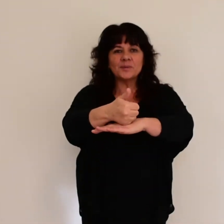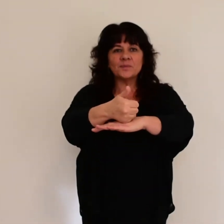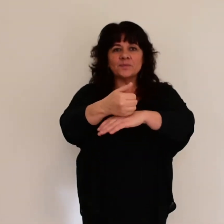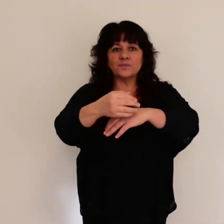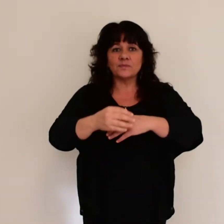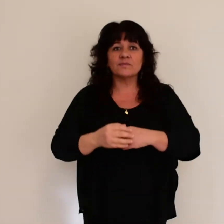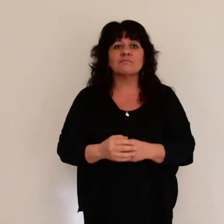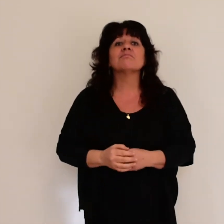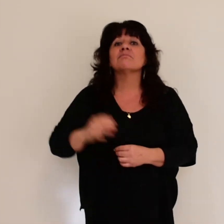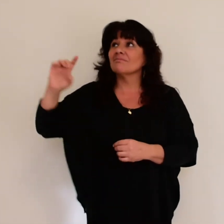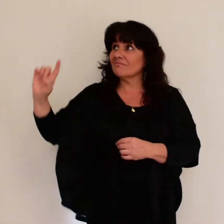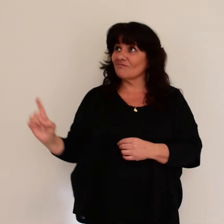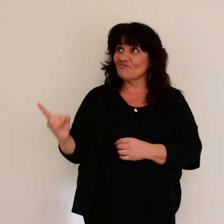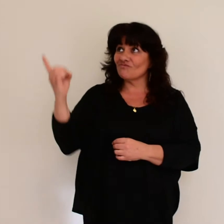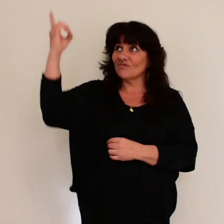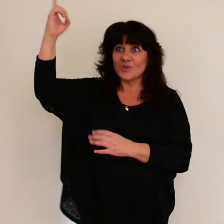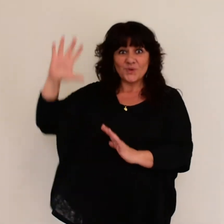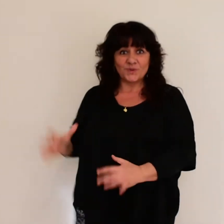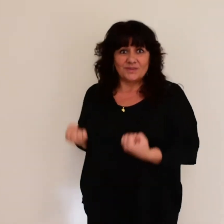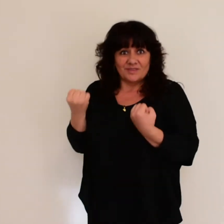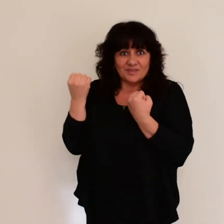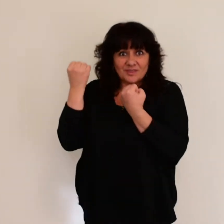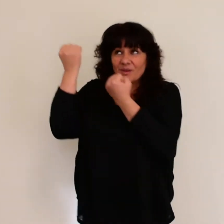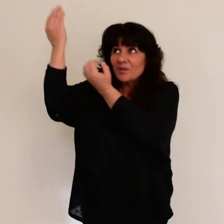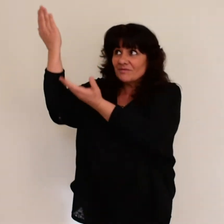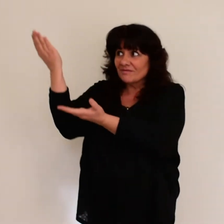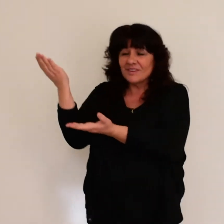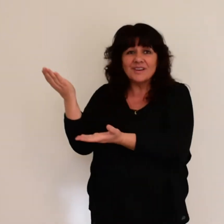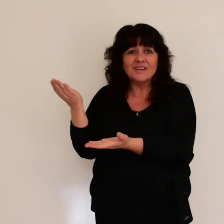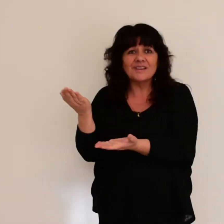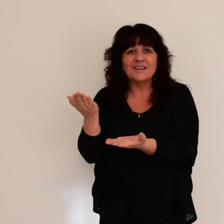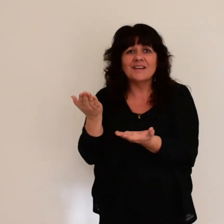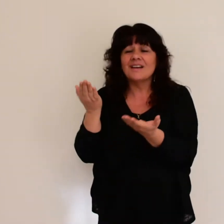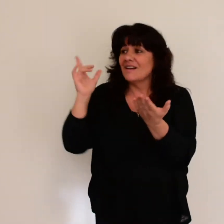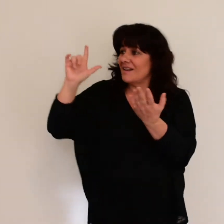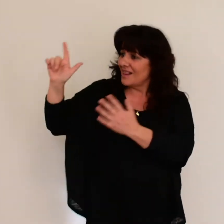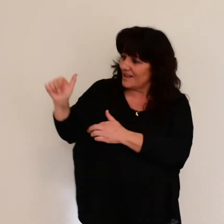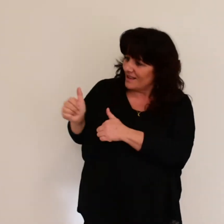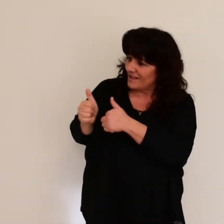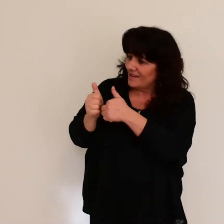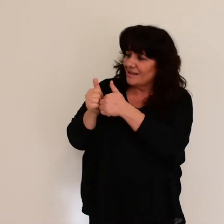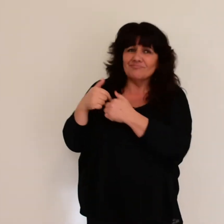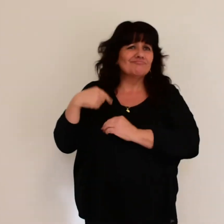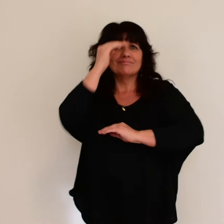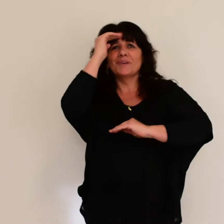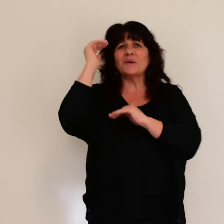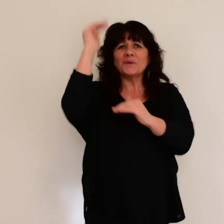Voici le Dieu qui me sauve. J'ai confiance, je n'ai plus de crainte.